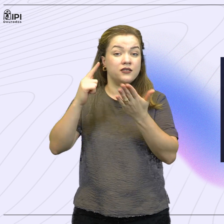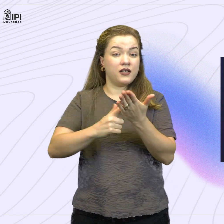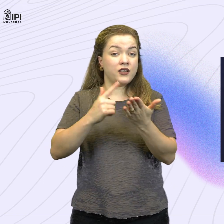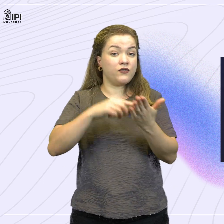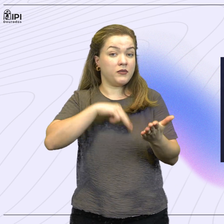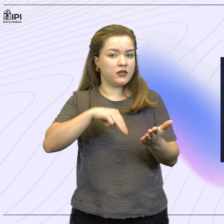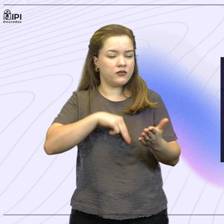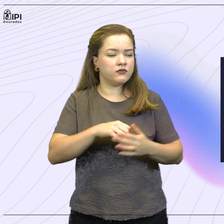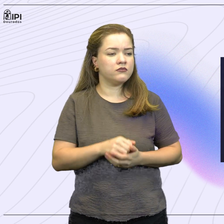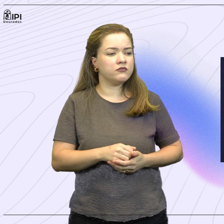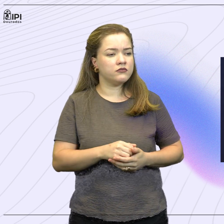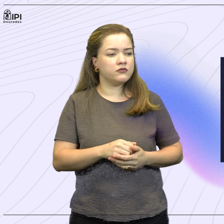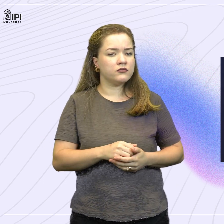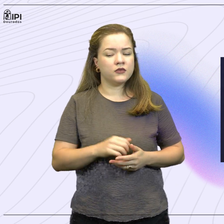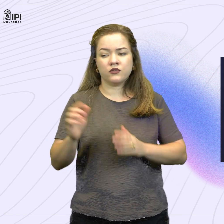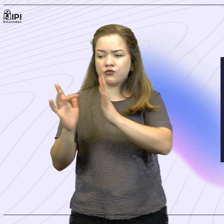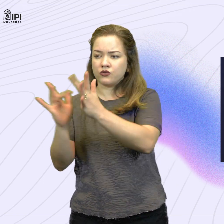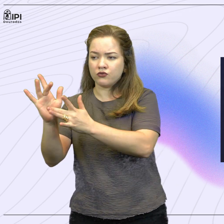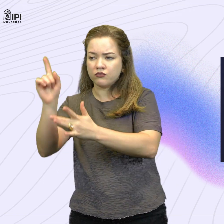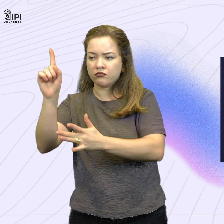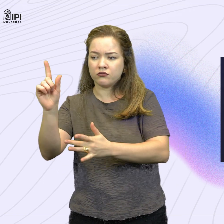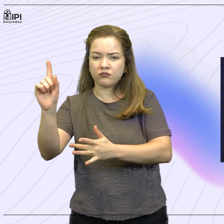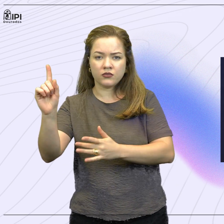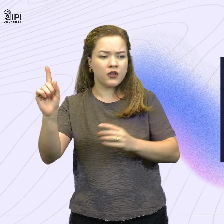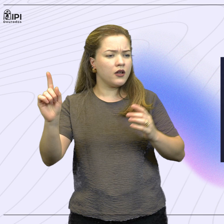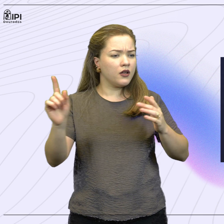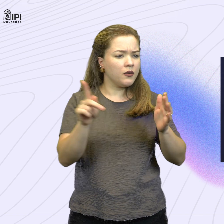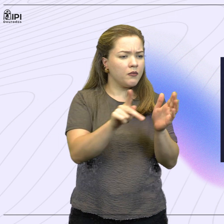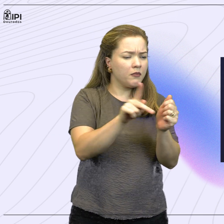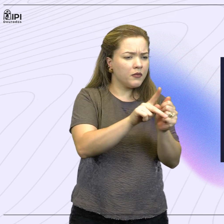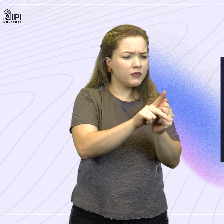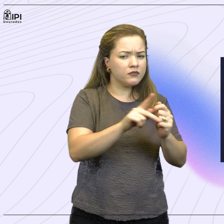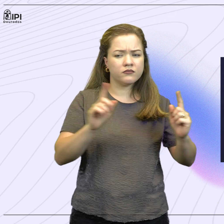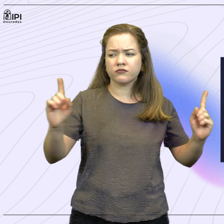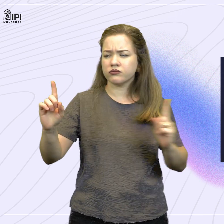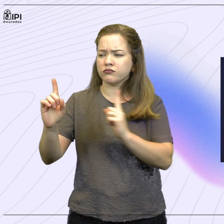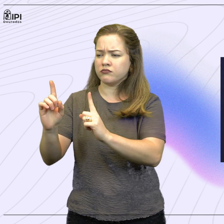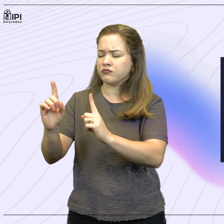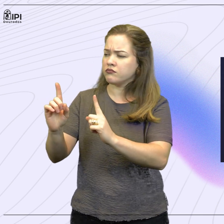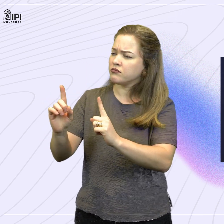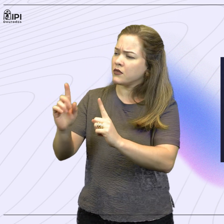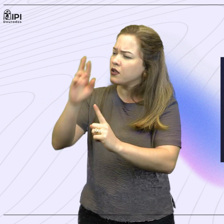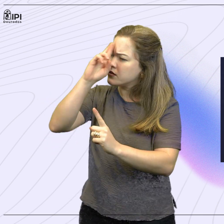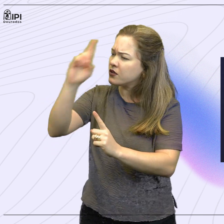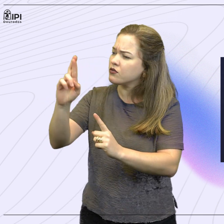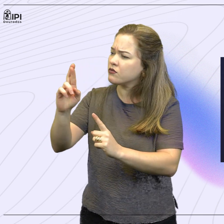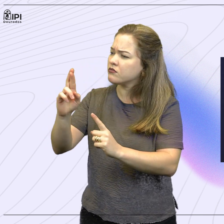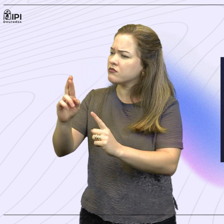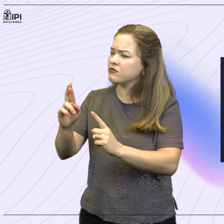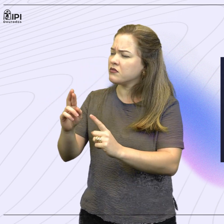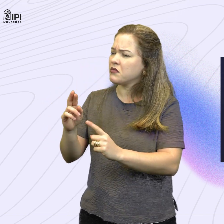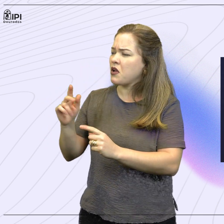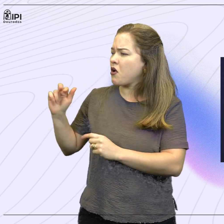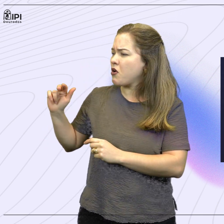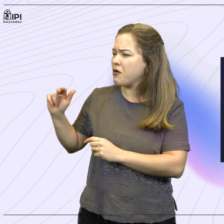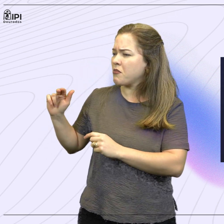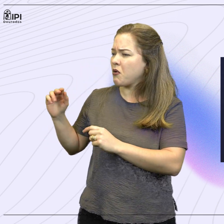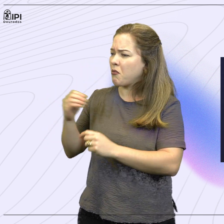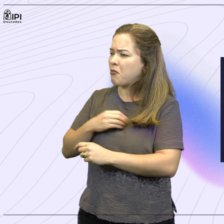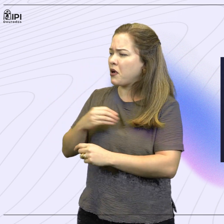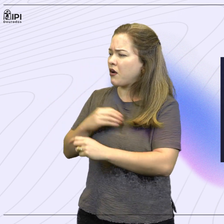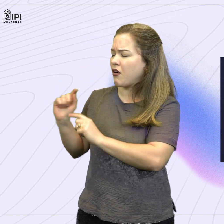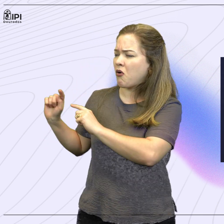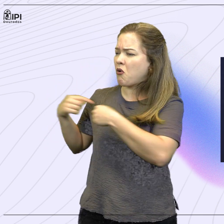Pedro, aproximando-se de Jesus, perguntou: Senhor, até quantas vezes meu irmão pecará contra mim, que